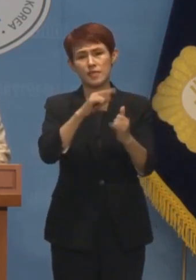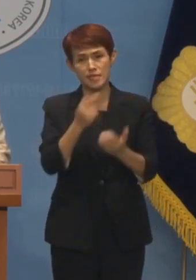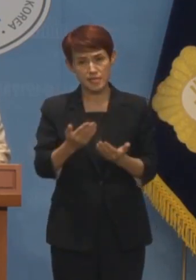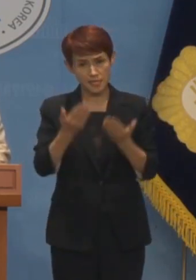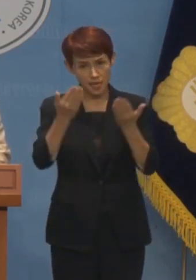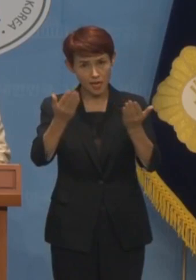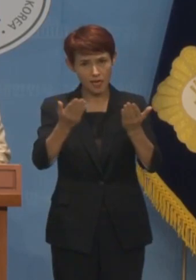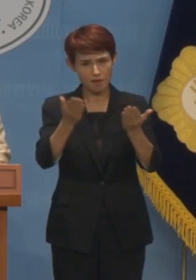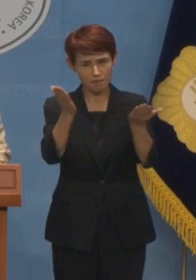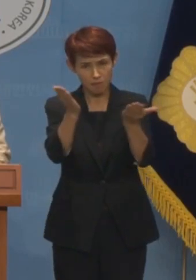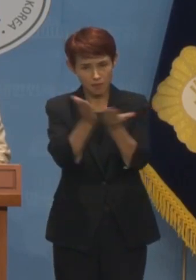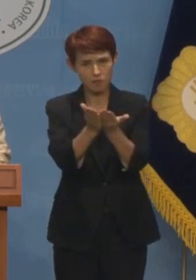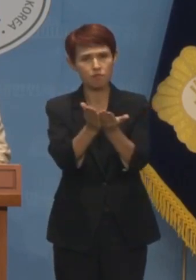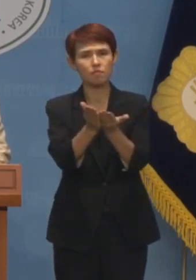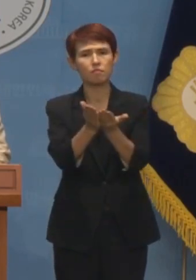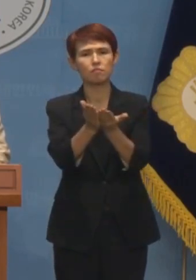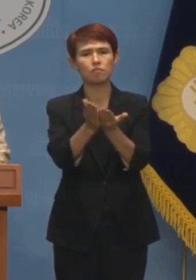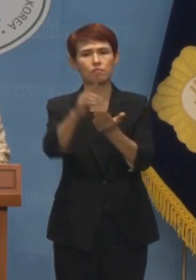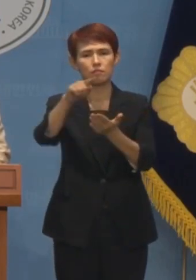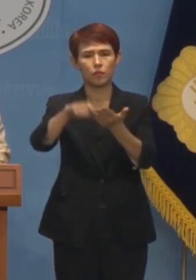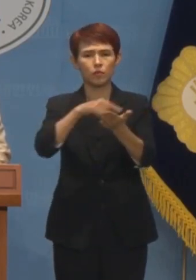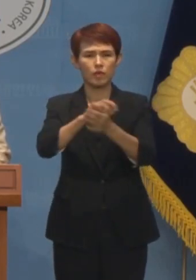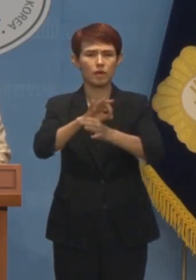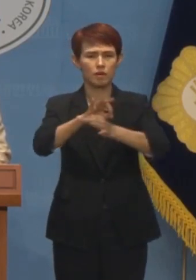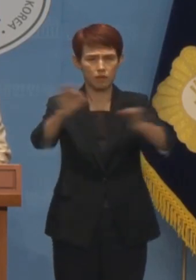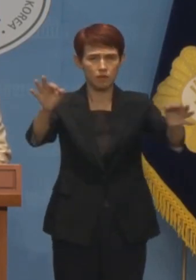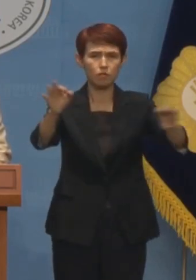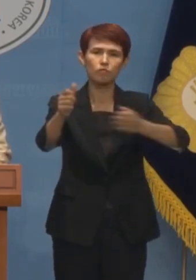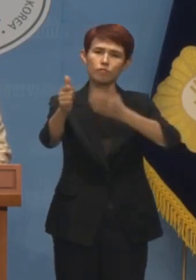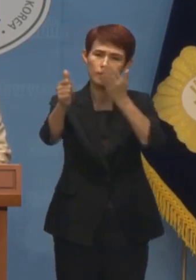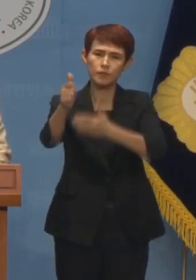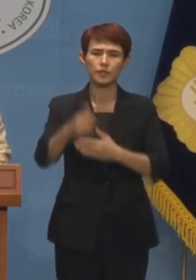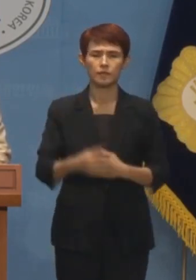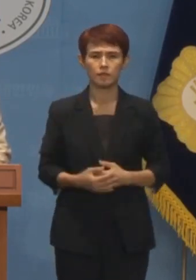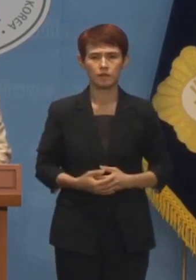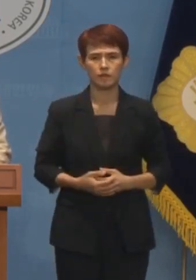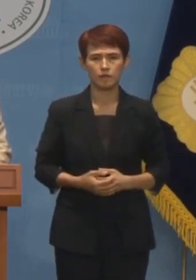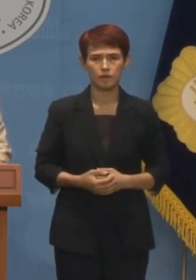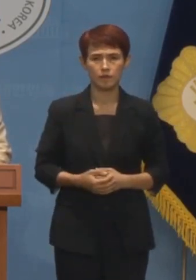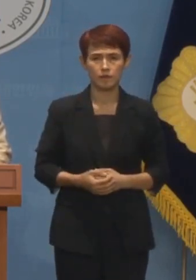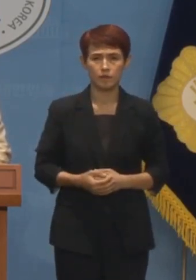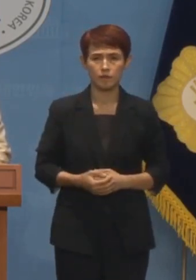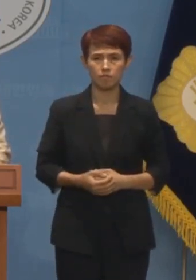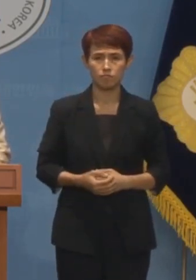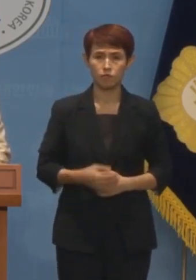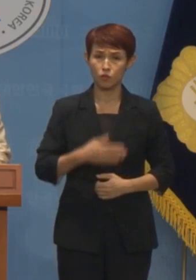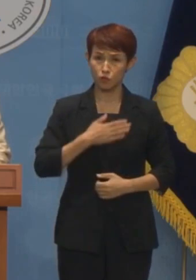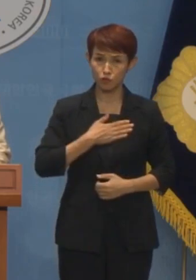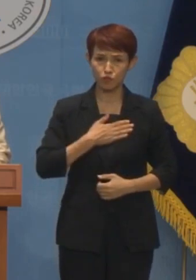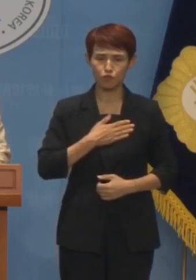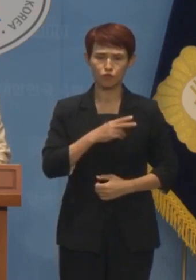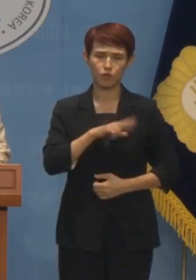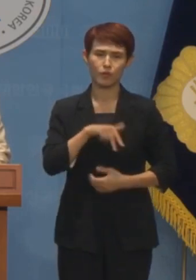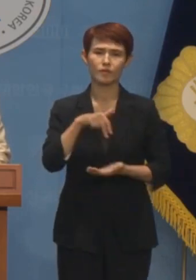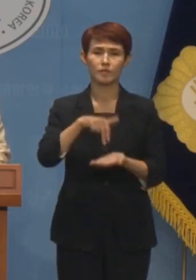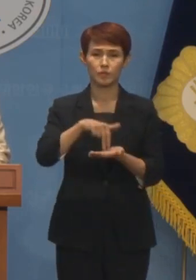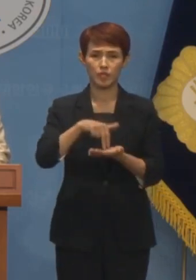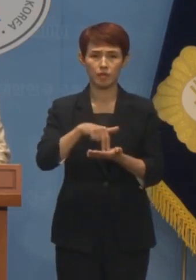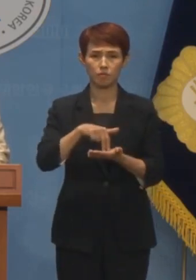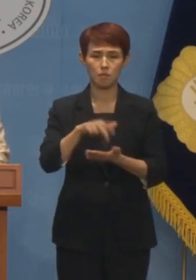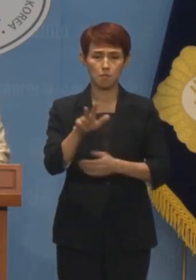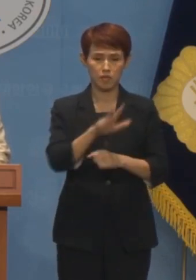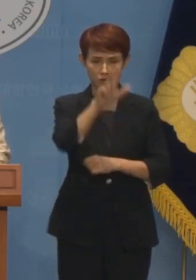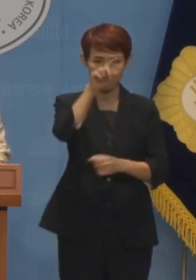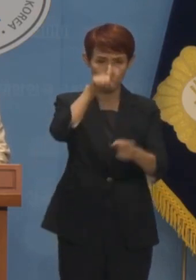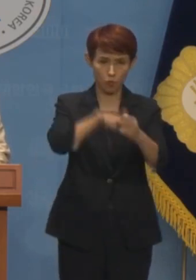걸맞는 대가를 먼저 지불하기 바랍니다. 저 또한 지역 국회의원으로서 발전용